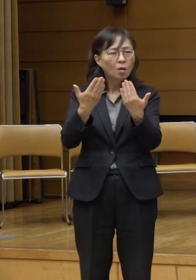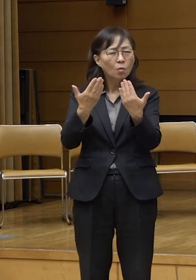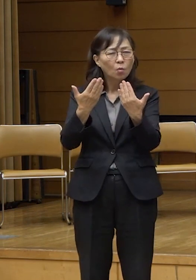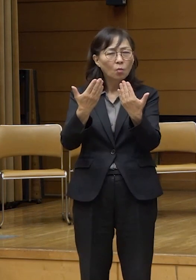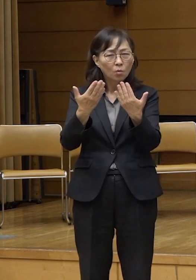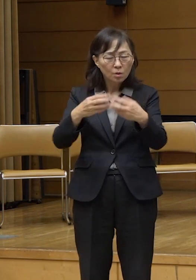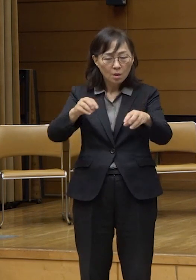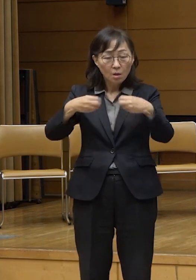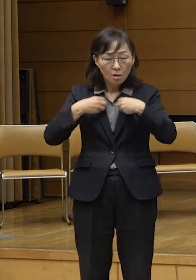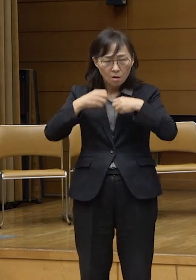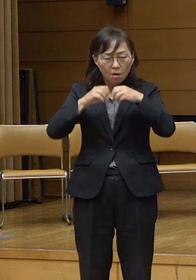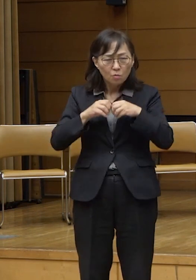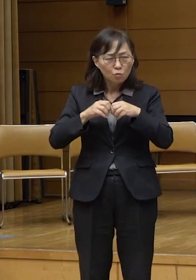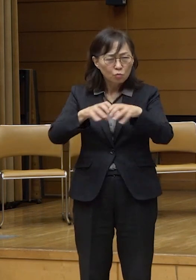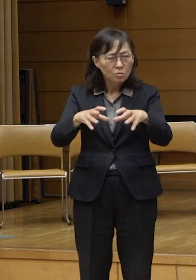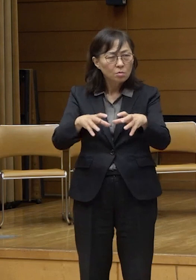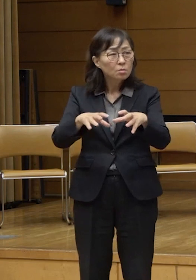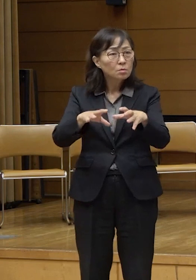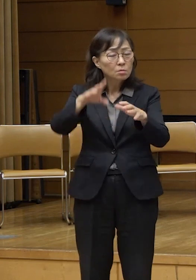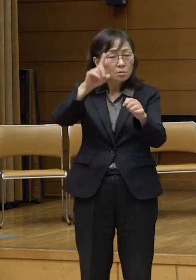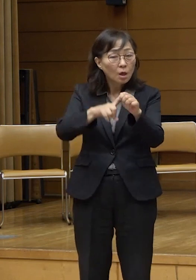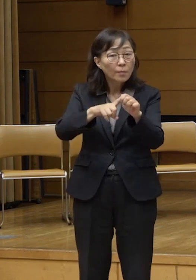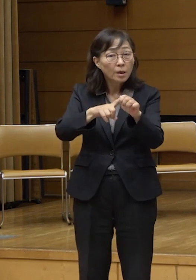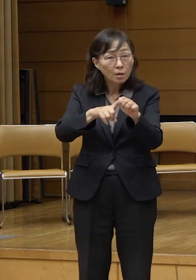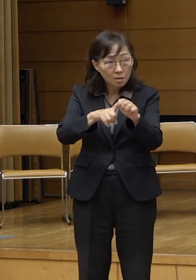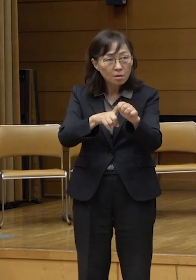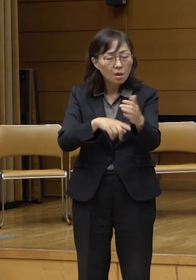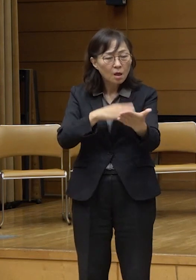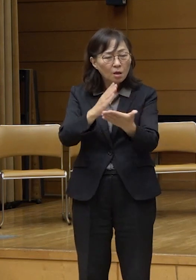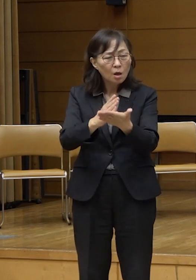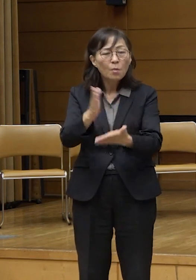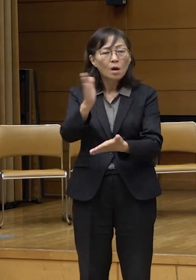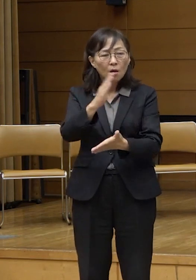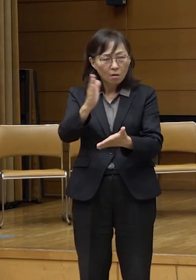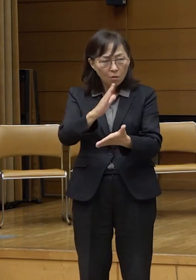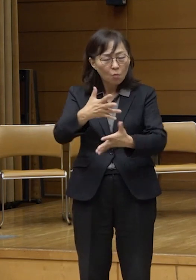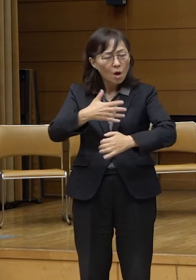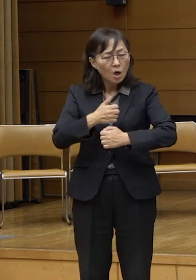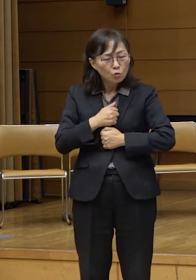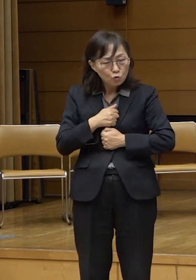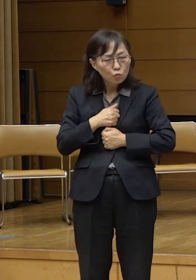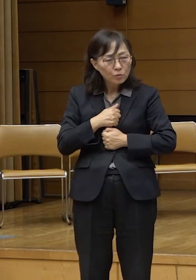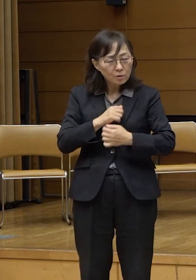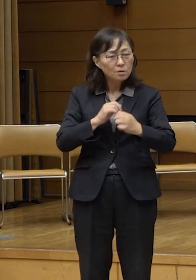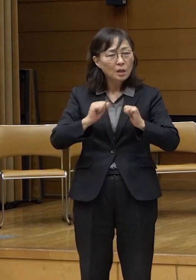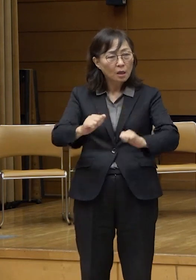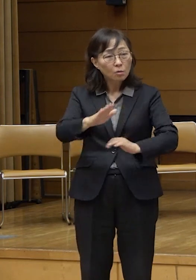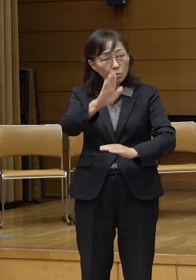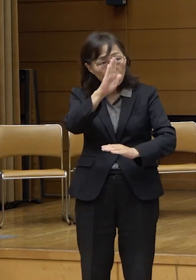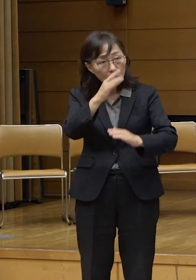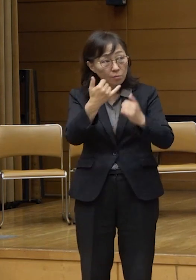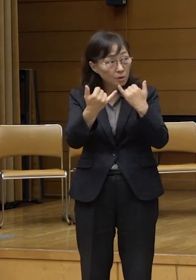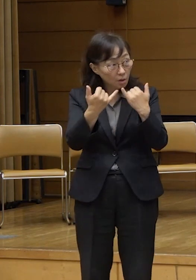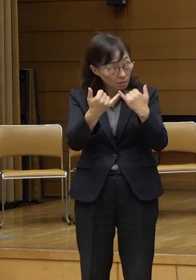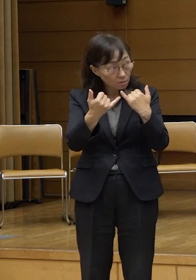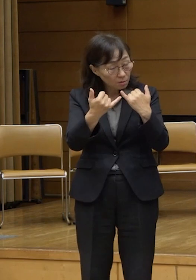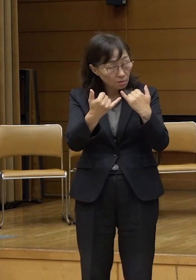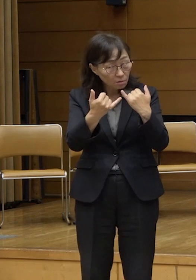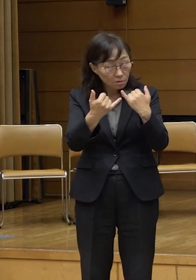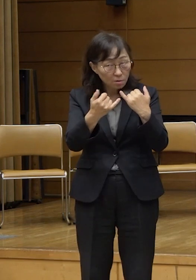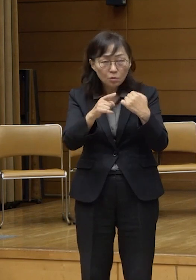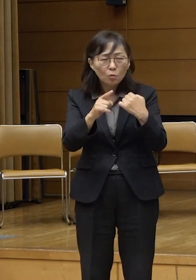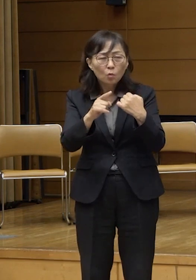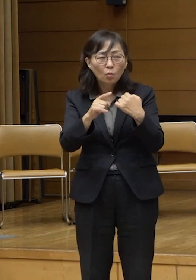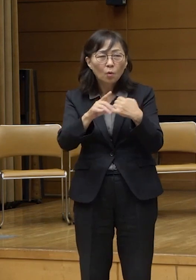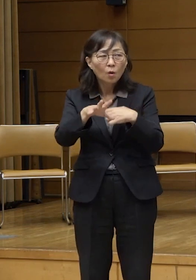によって、やめろとは言わないけど、感染症に気をつけながらやれるやんとか、どういうプラスアルファの、そこら辺の変化